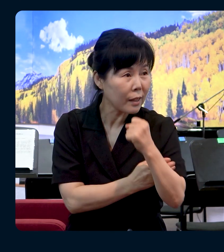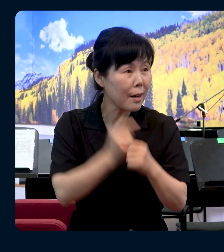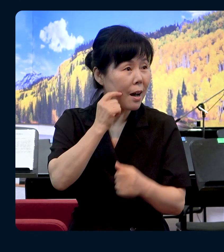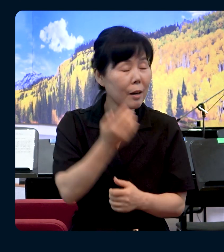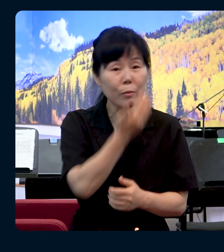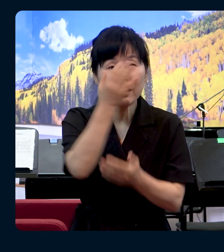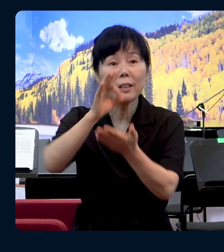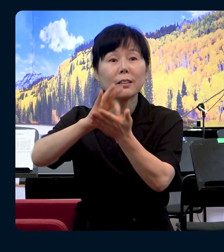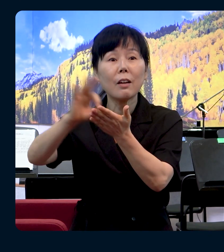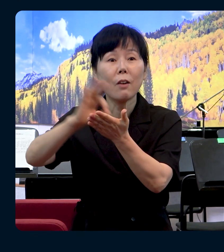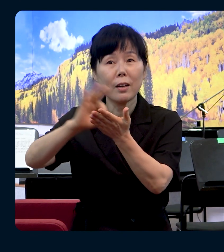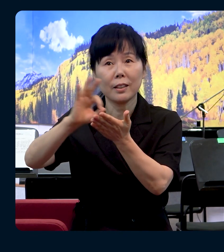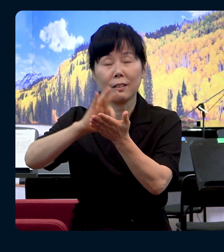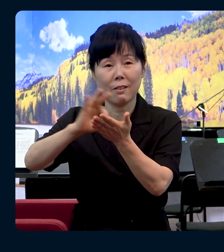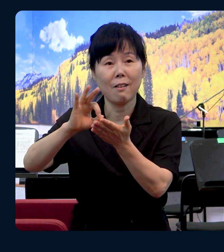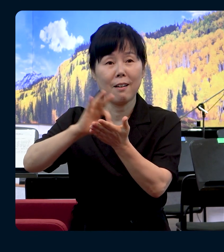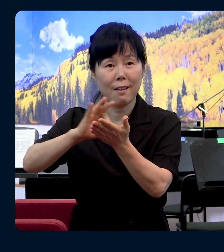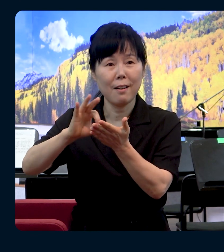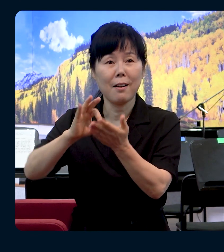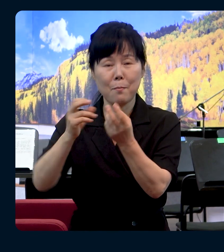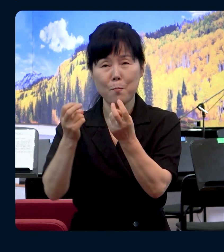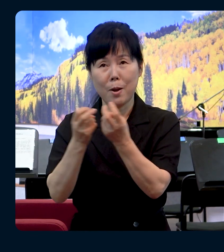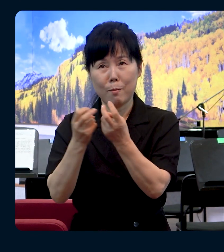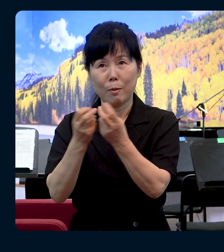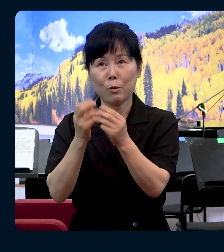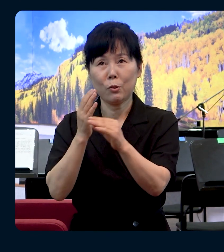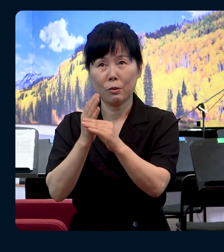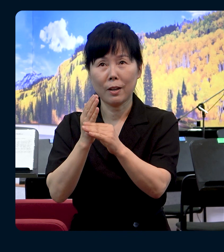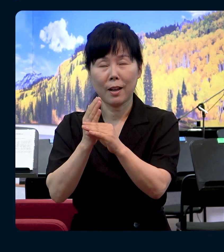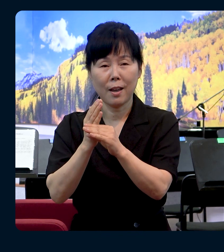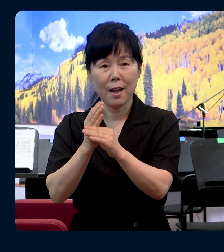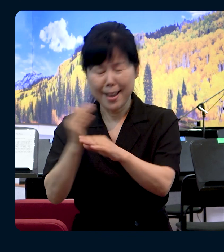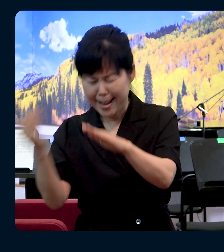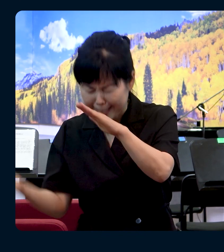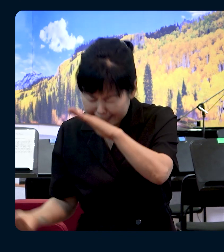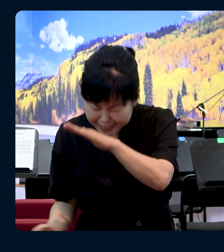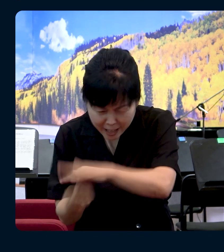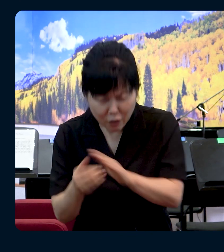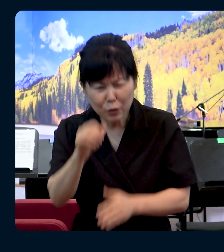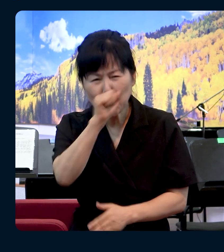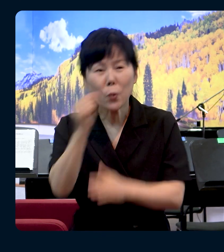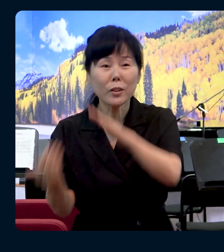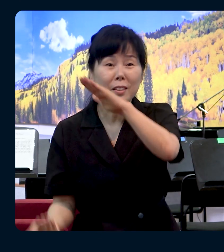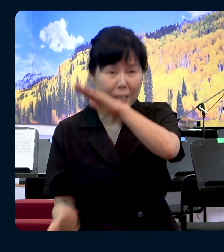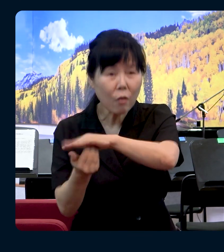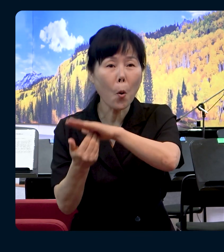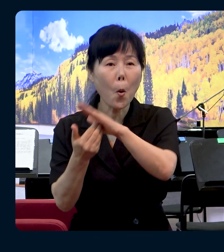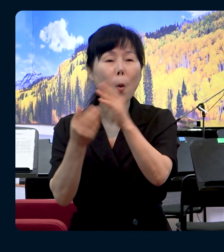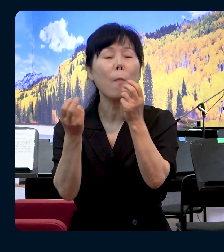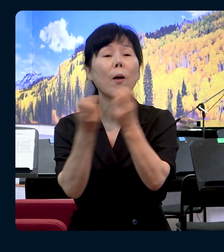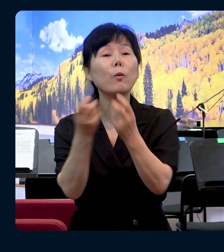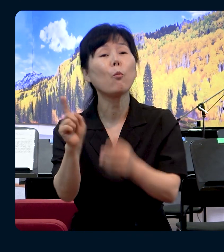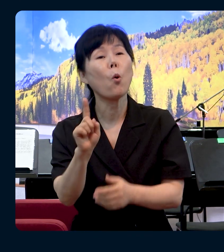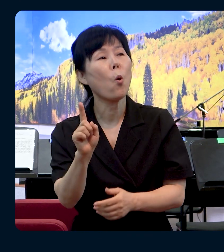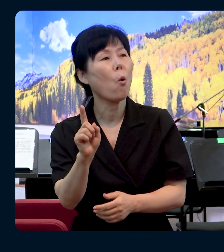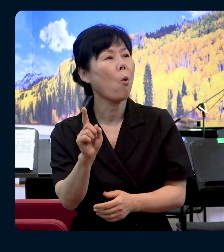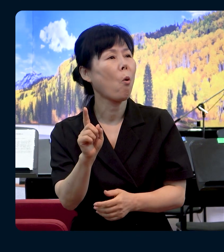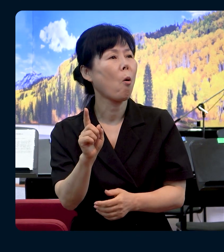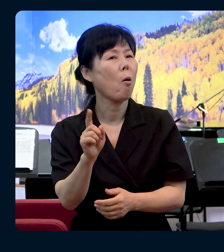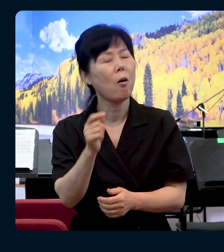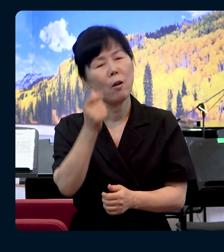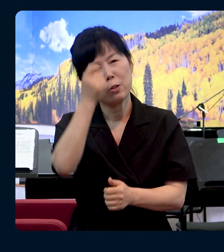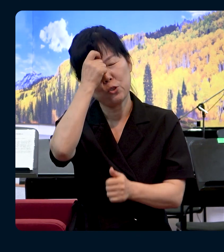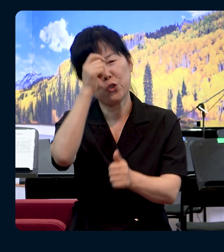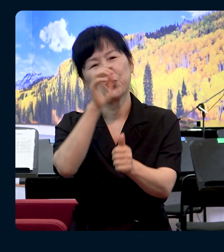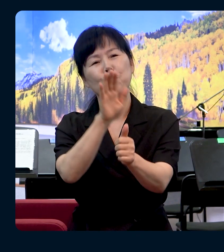아름답게 사용하는 기도, 그것에 어떤 하이라이트라고 할까요? 꽃이라고 할 수 있는 게 있는데, 그건 바로 뭐냐? 그건